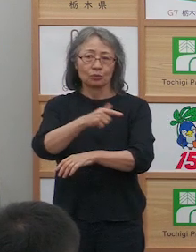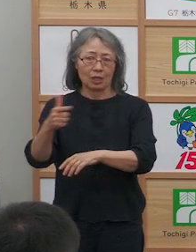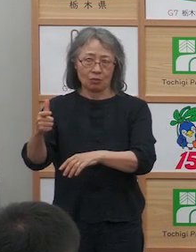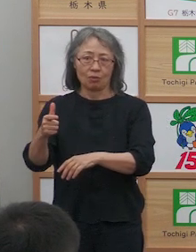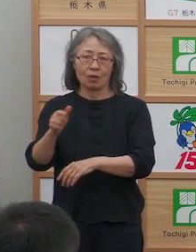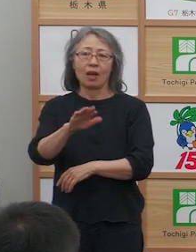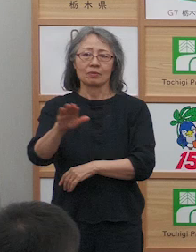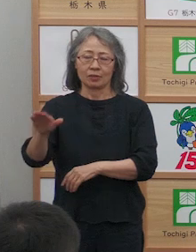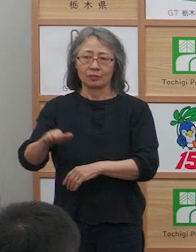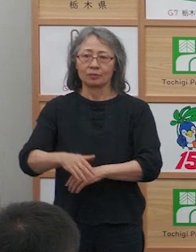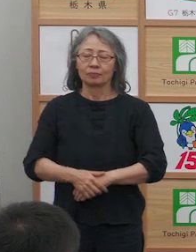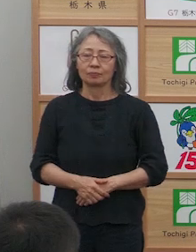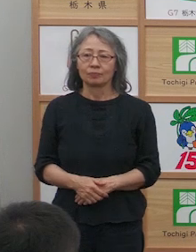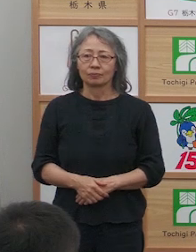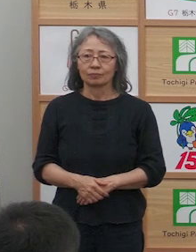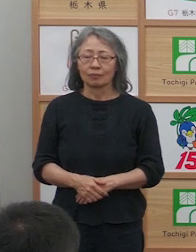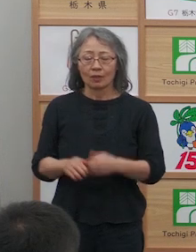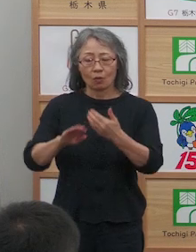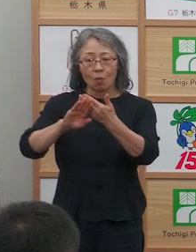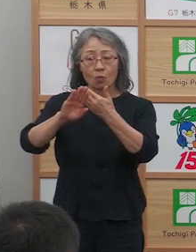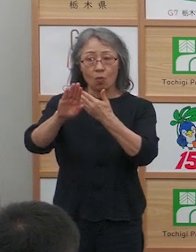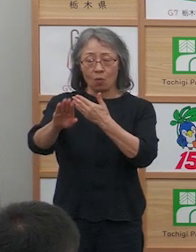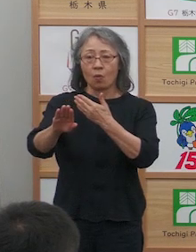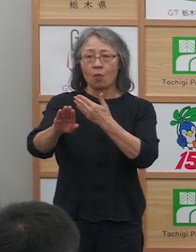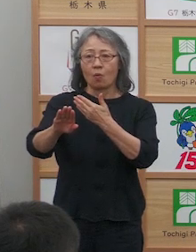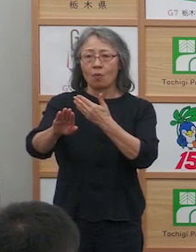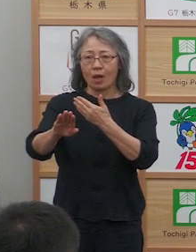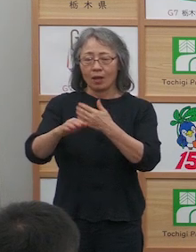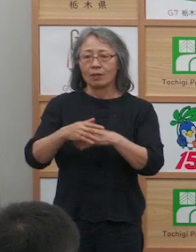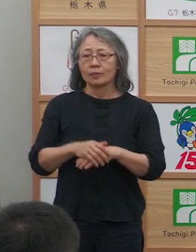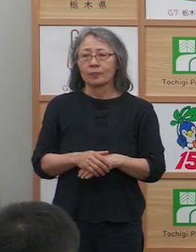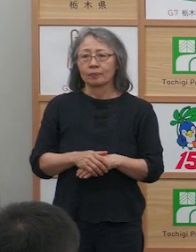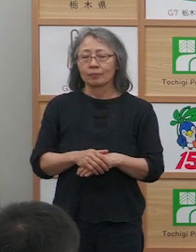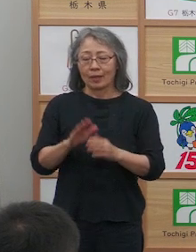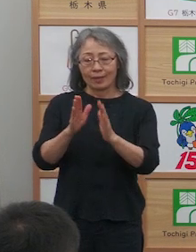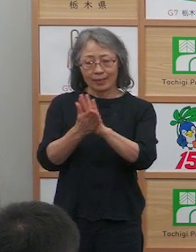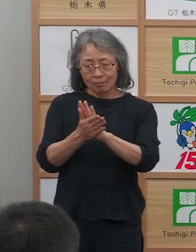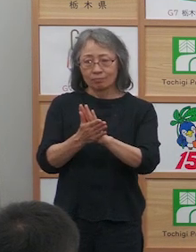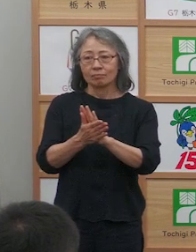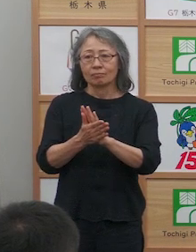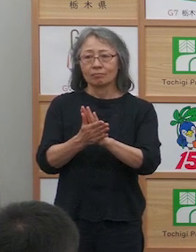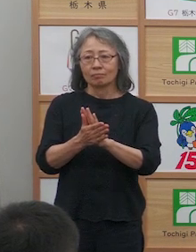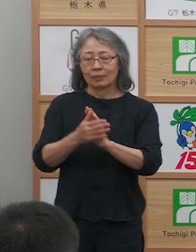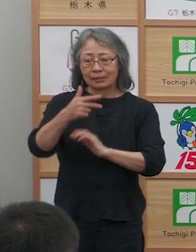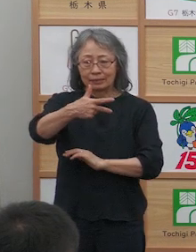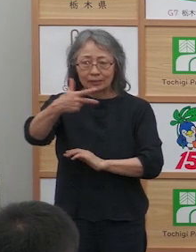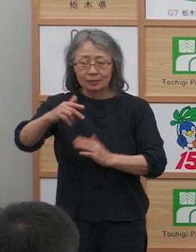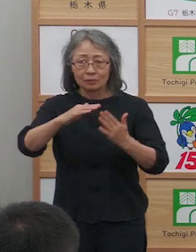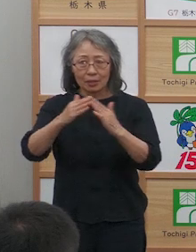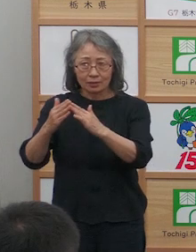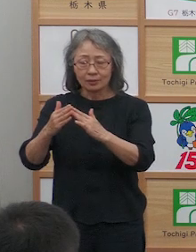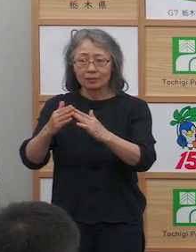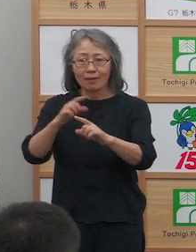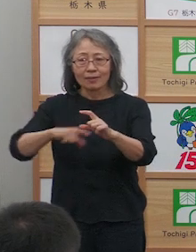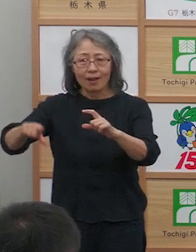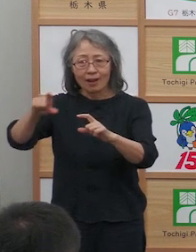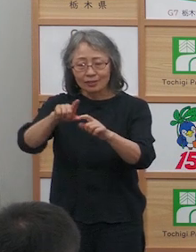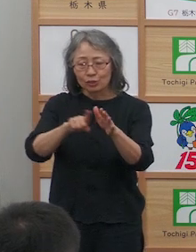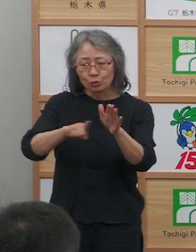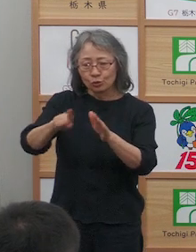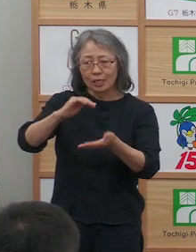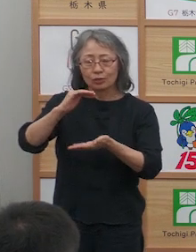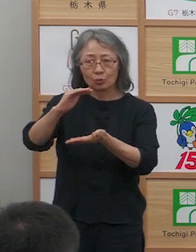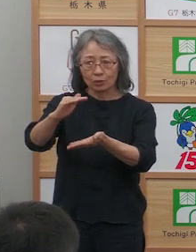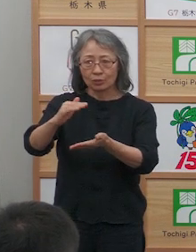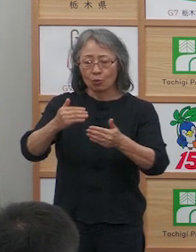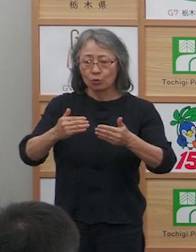げられます。今後は県はもとよりすべての市町が一層優先調達